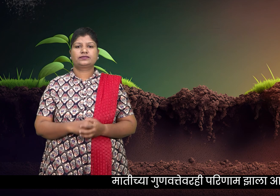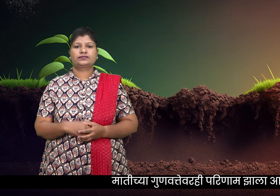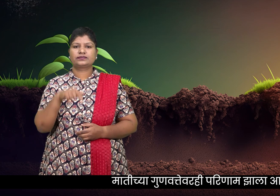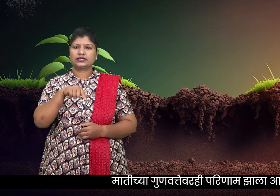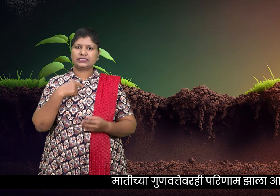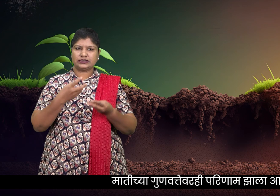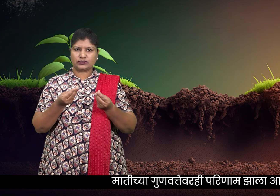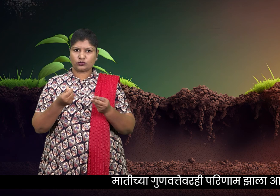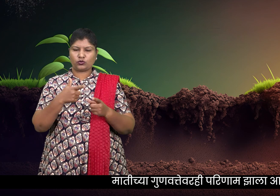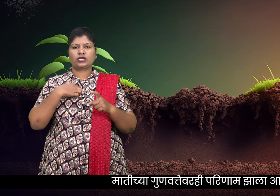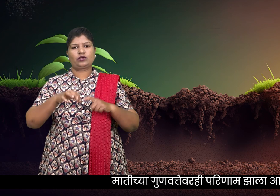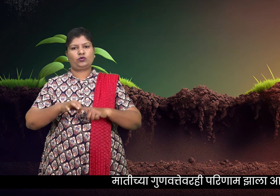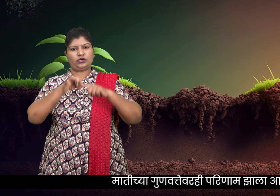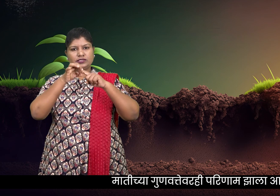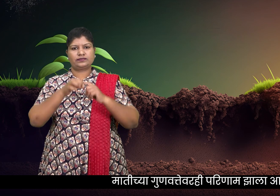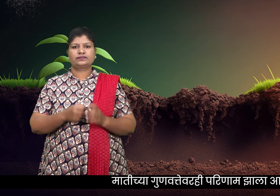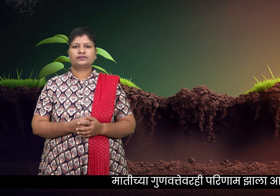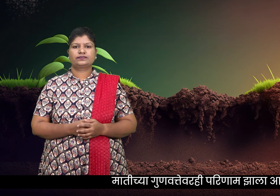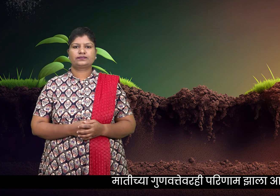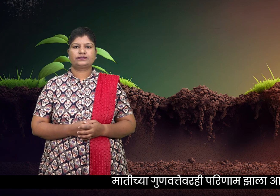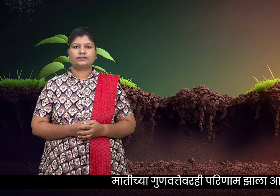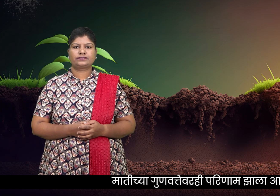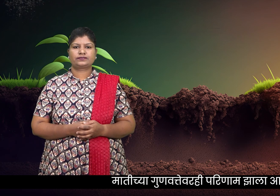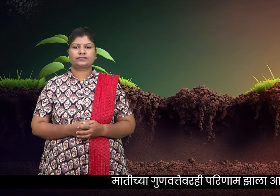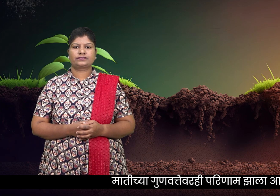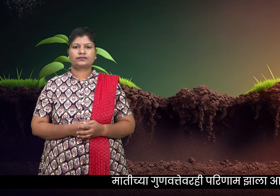मातीच्या गुणवत्तेवरही परिणाम झाला आहे।